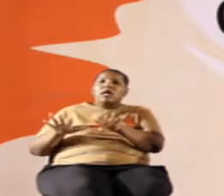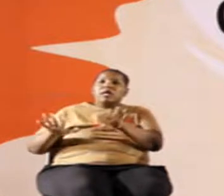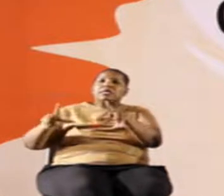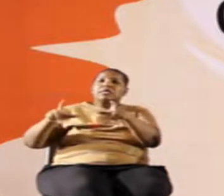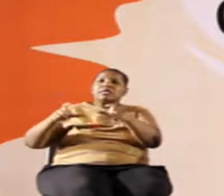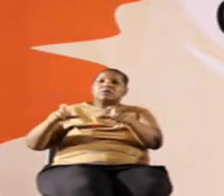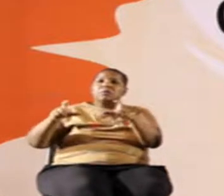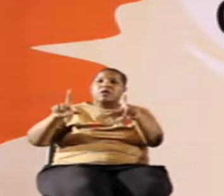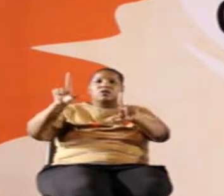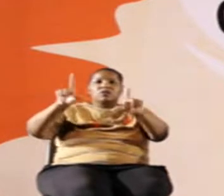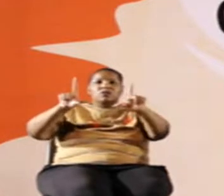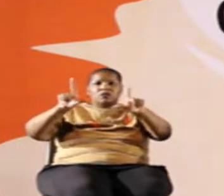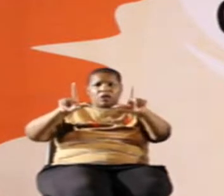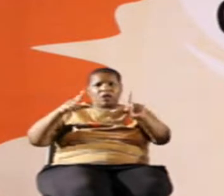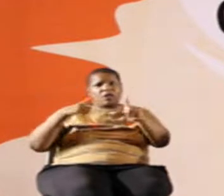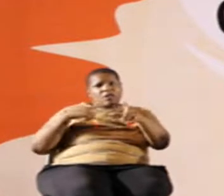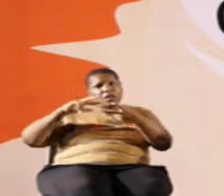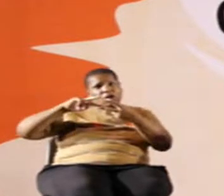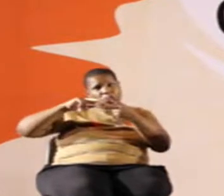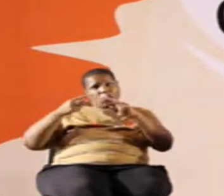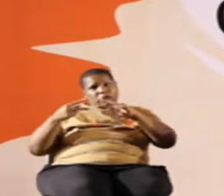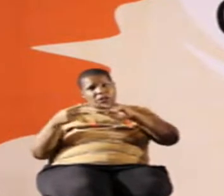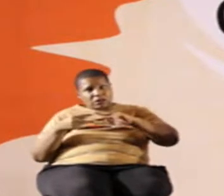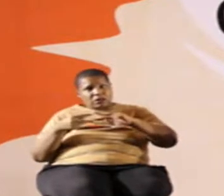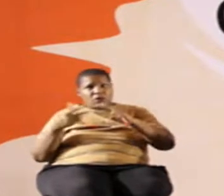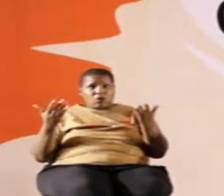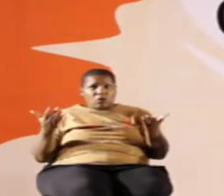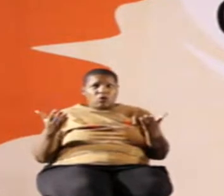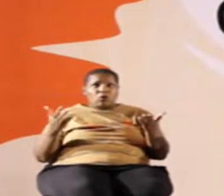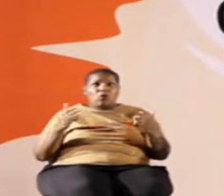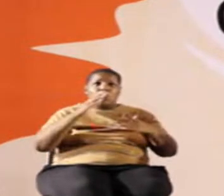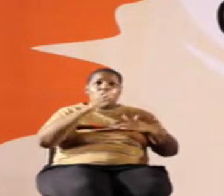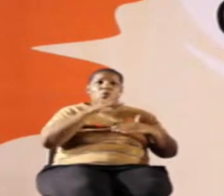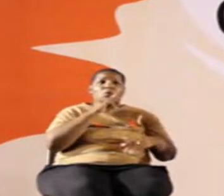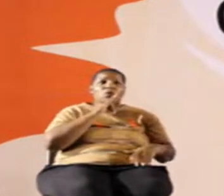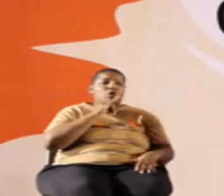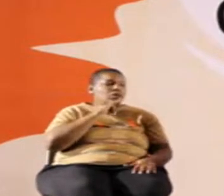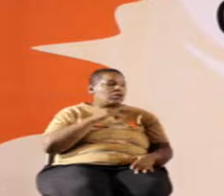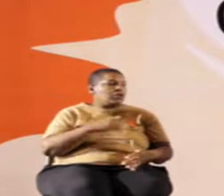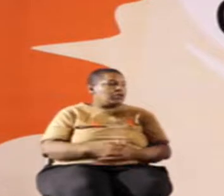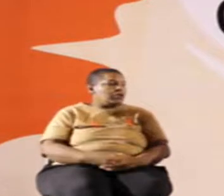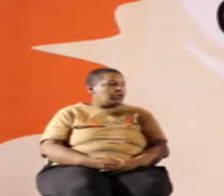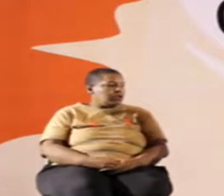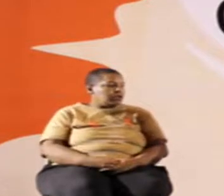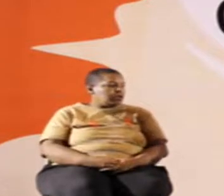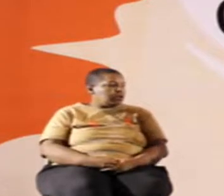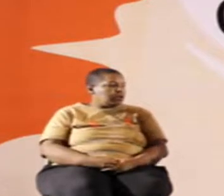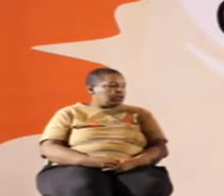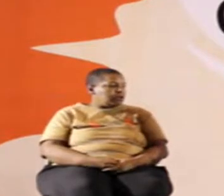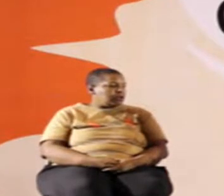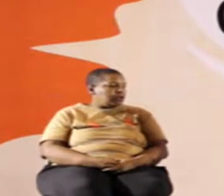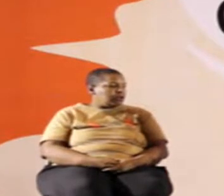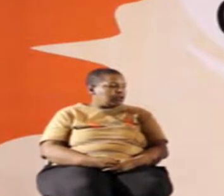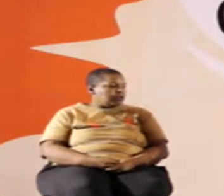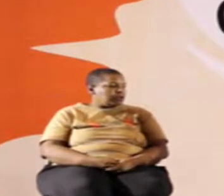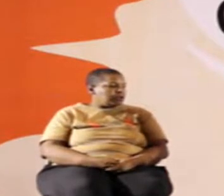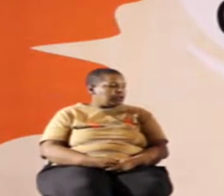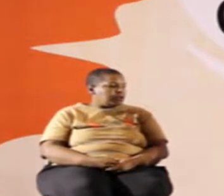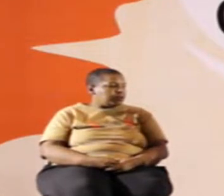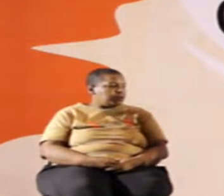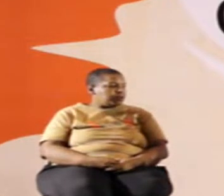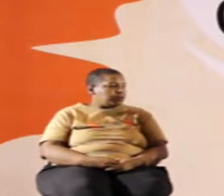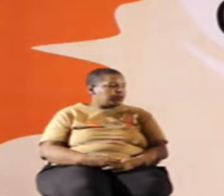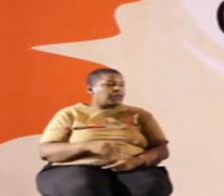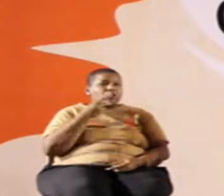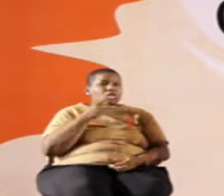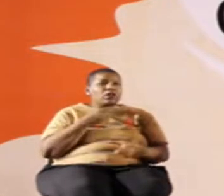espaço midiático? Há contradições? Dile, professora. Eu acho bom a gente manter aquele sistema de ler um bloquinho, né? Aqui